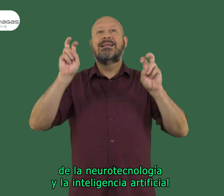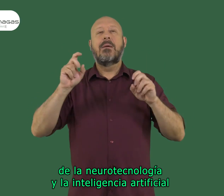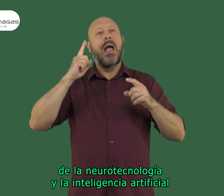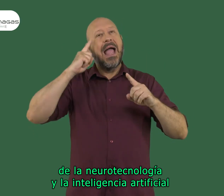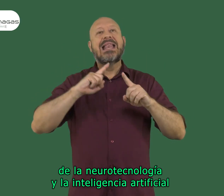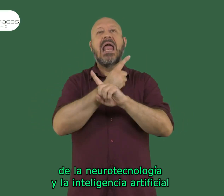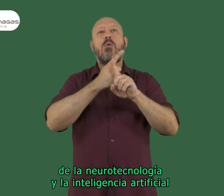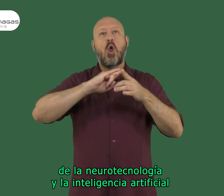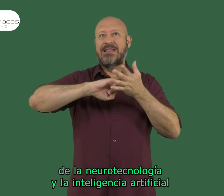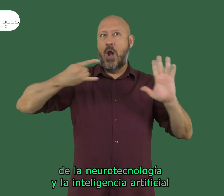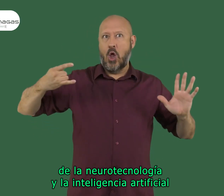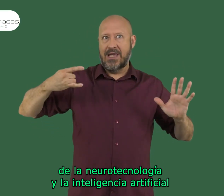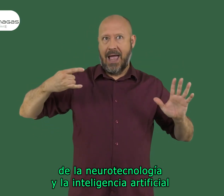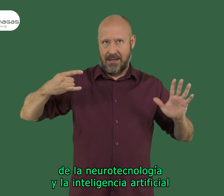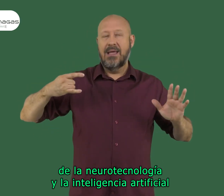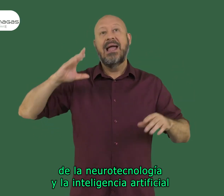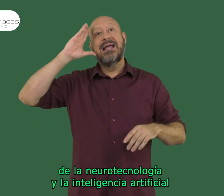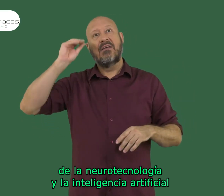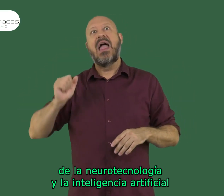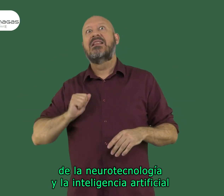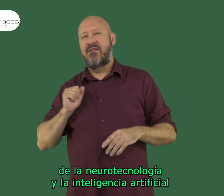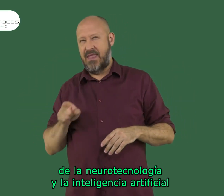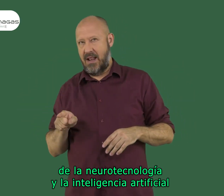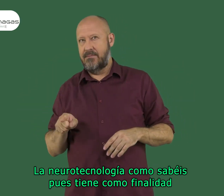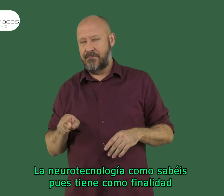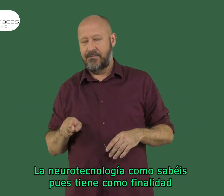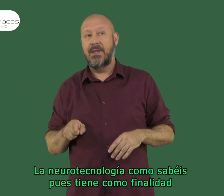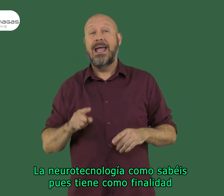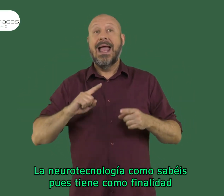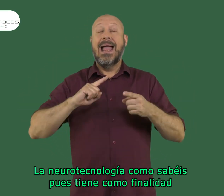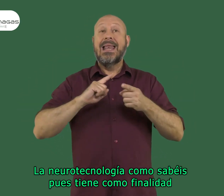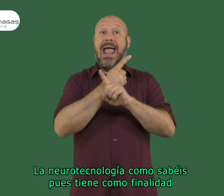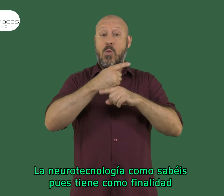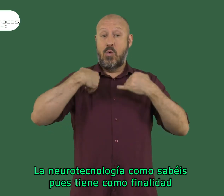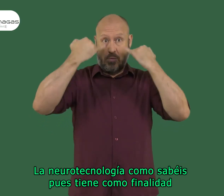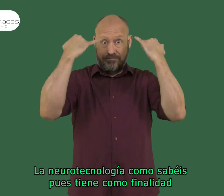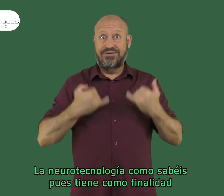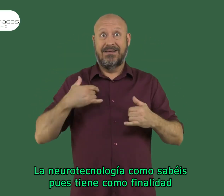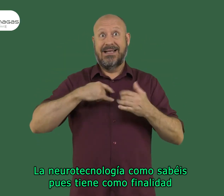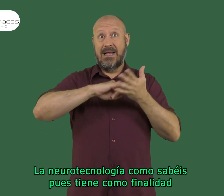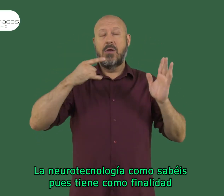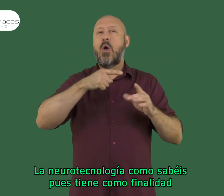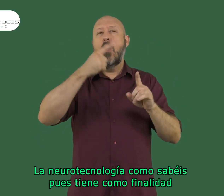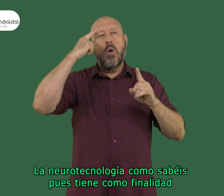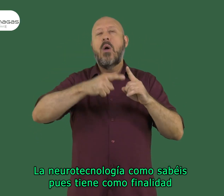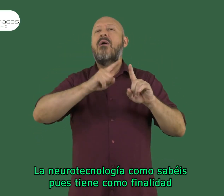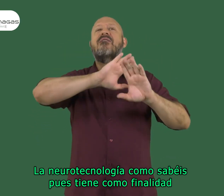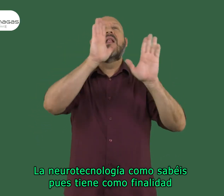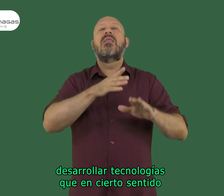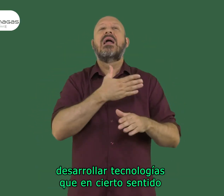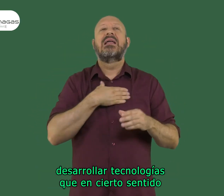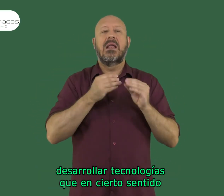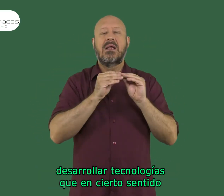la neurotecnología y la inteligencia artificial. La neurotecnología, como sabéis, tiene como